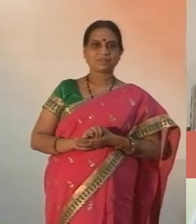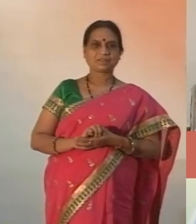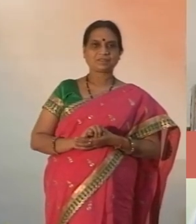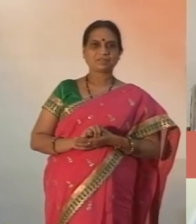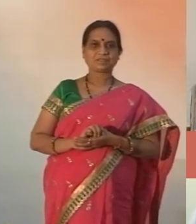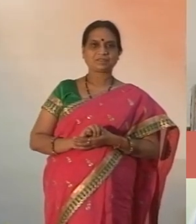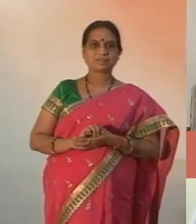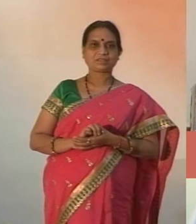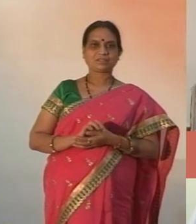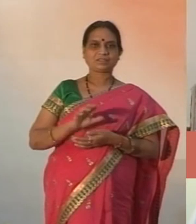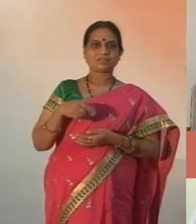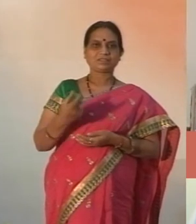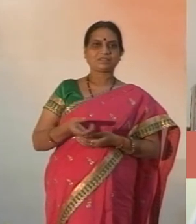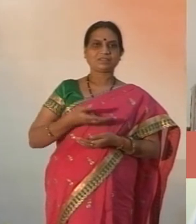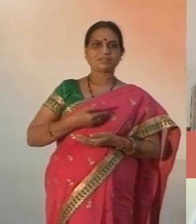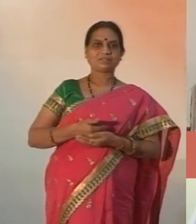यही योग